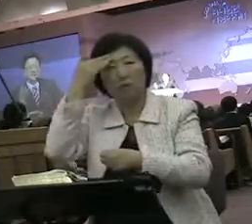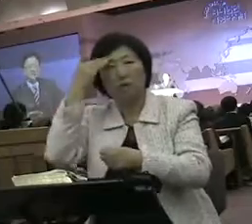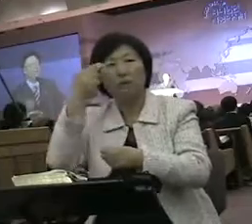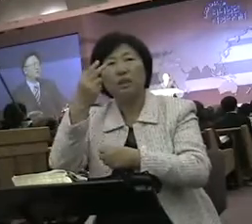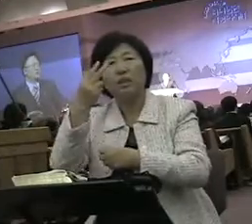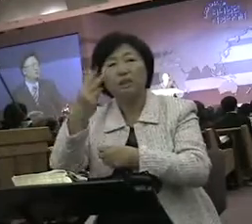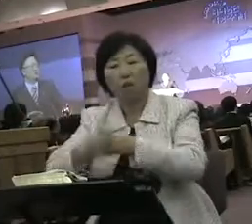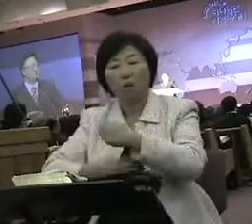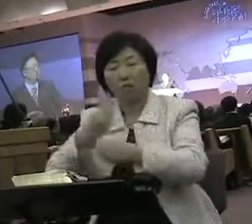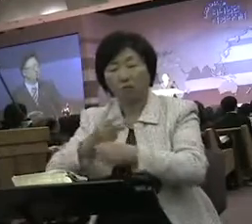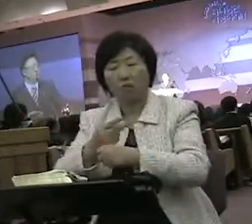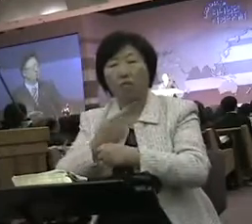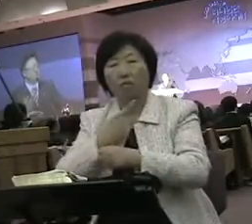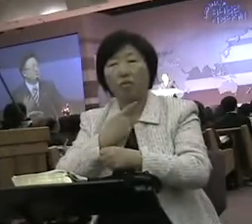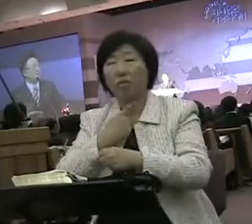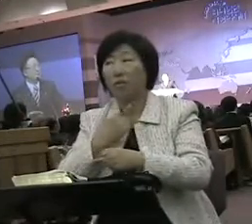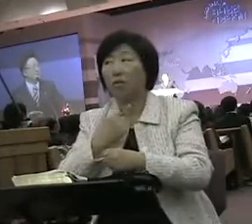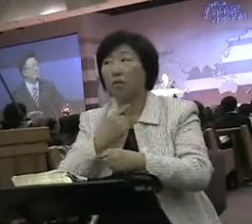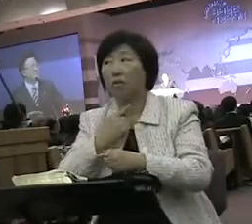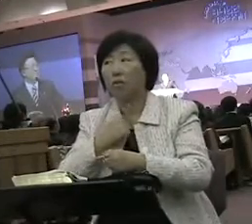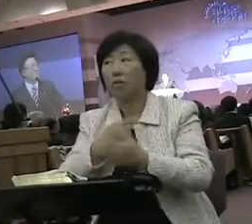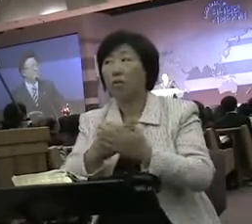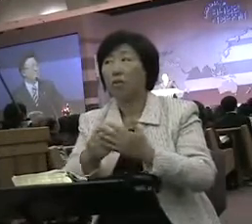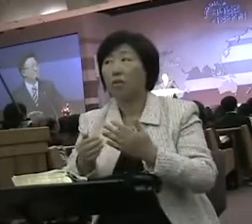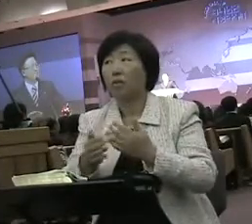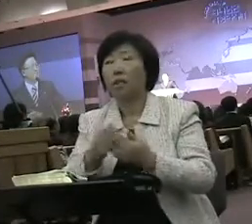동안 1.5세대라고 제가 준 거죠. 13년.